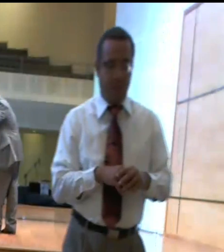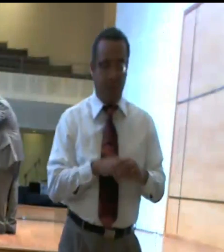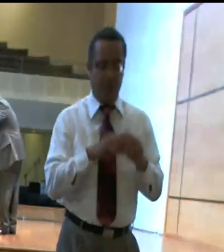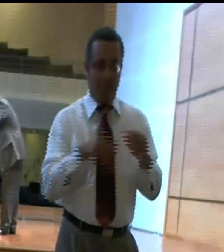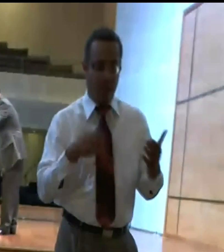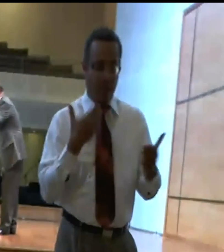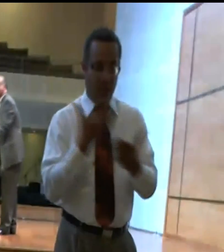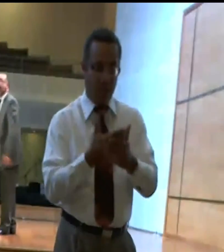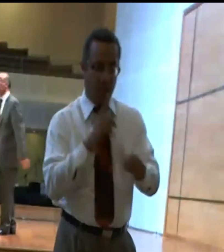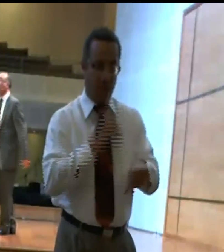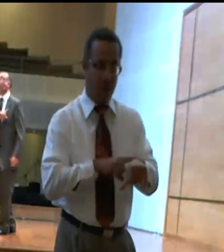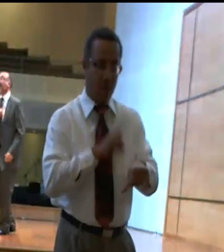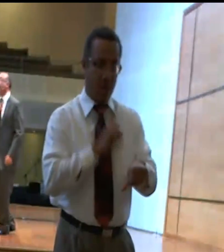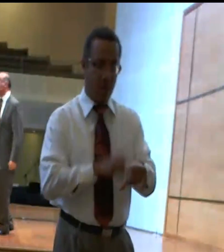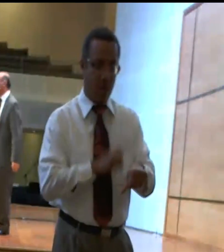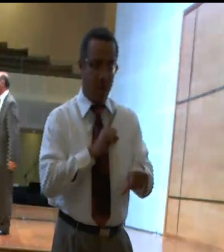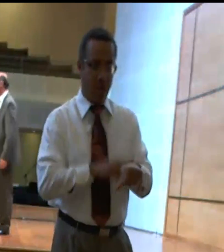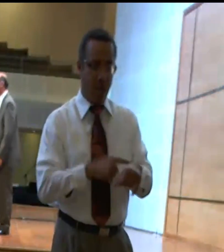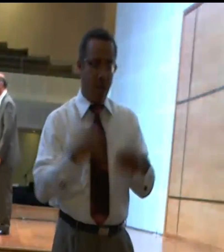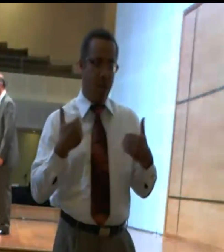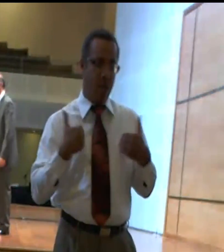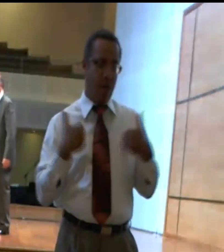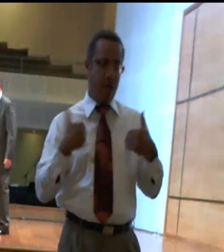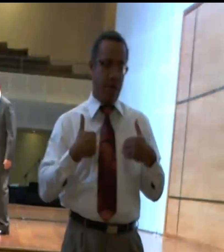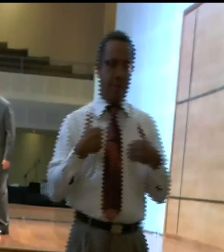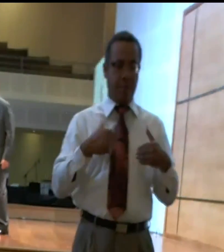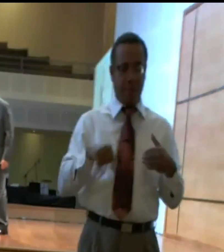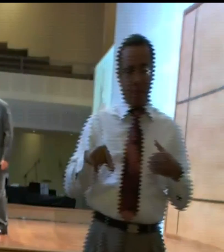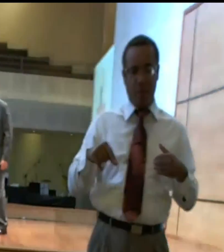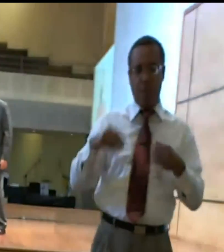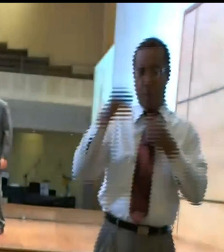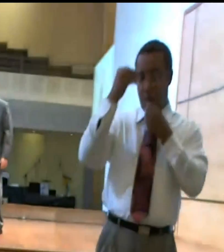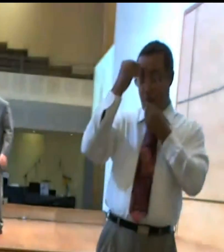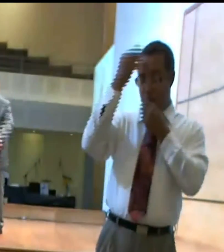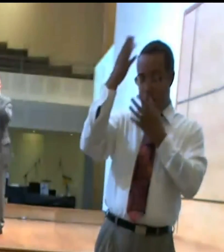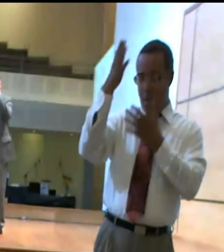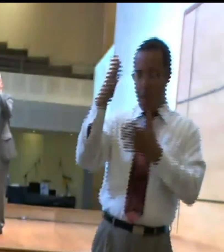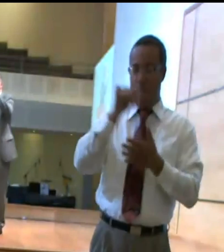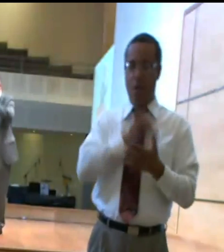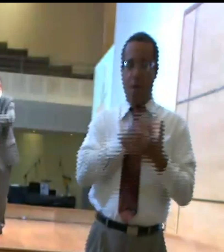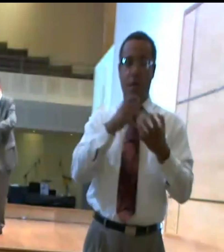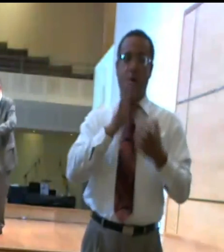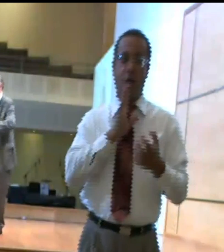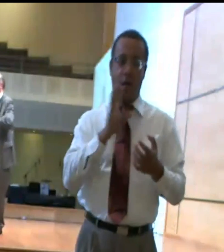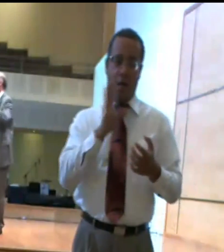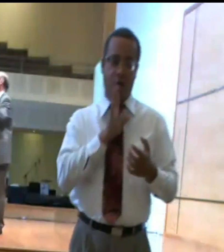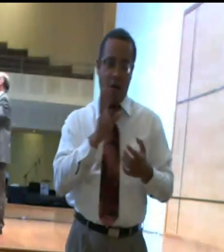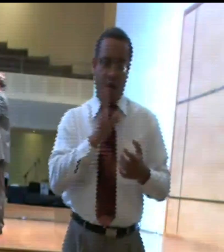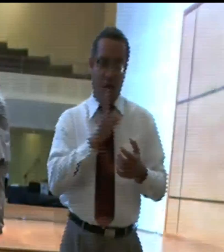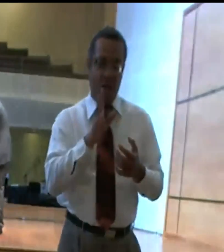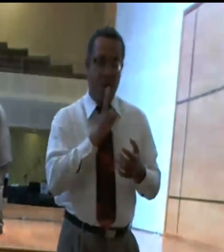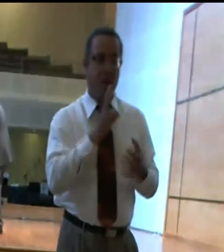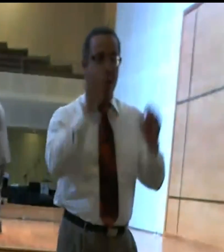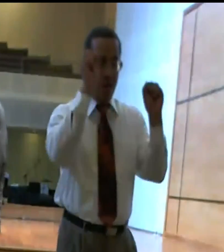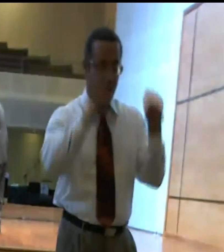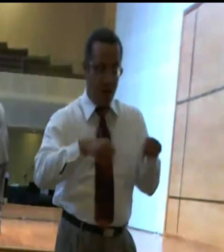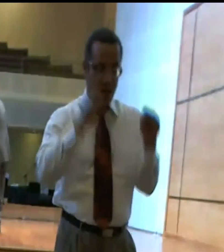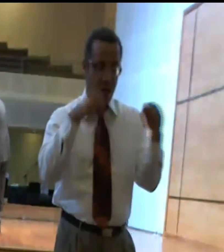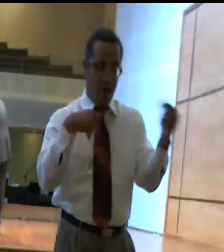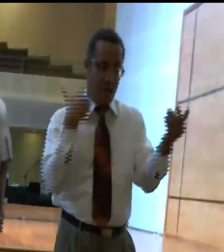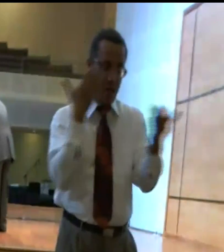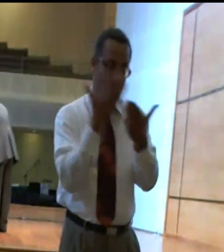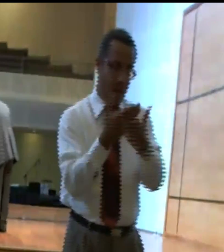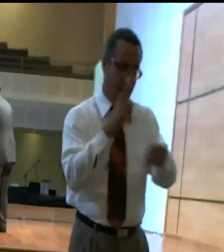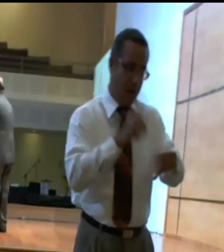puede llegar un momento en que no tengamos más opción que desobedecer. Yo quiero dejar esto bien claro, hermanos. Puede